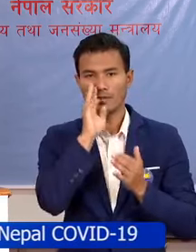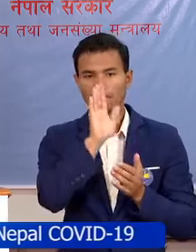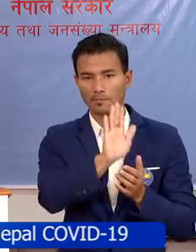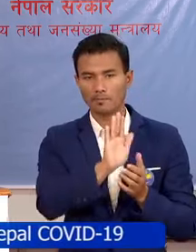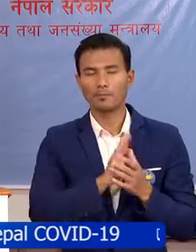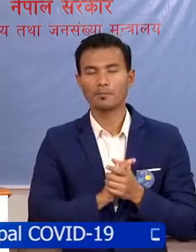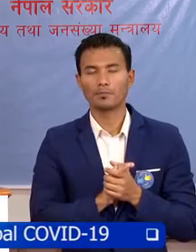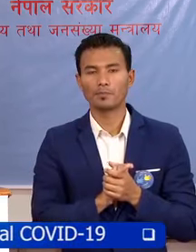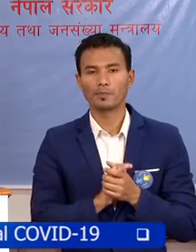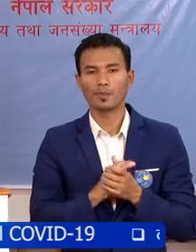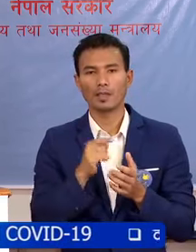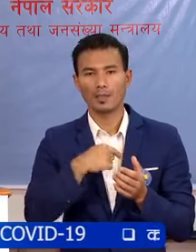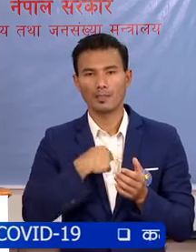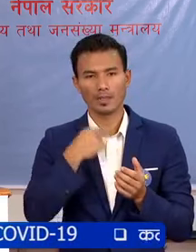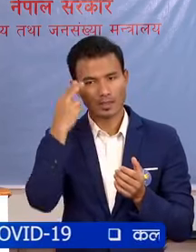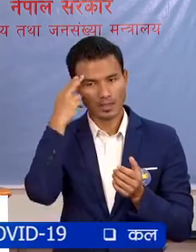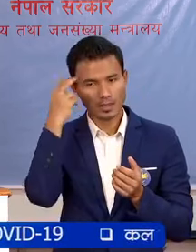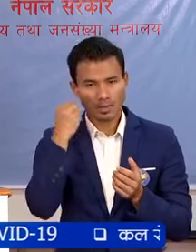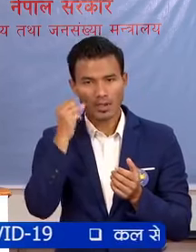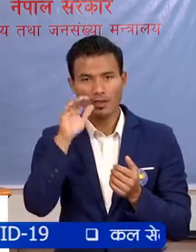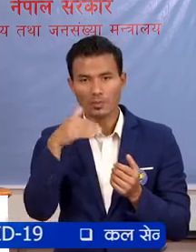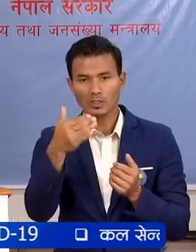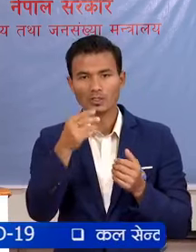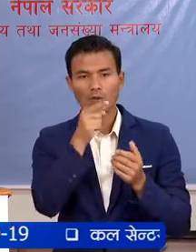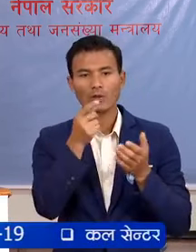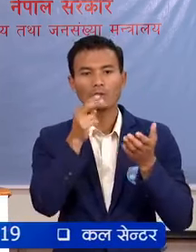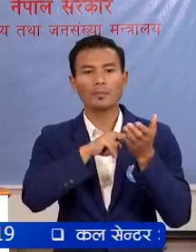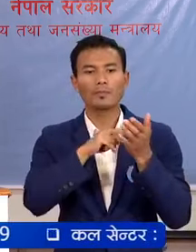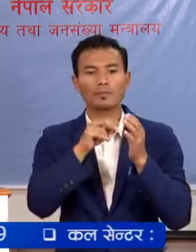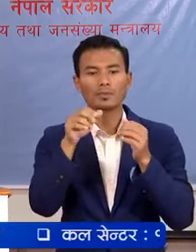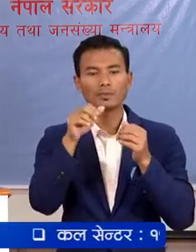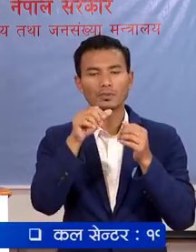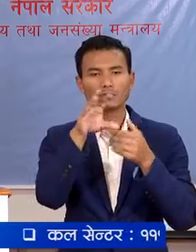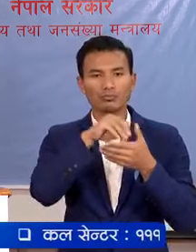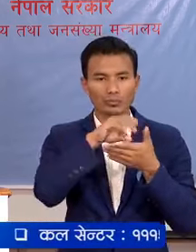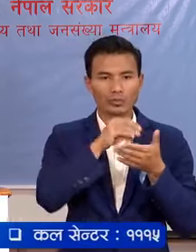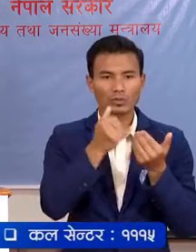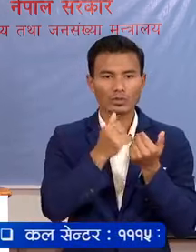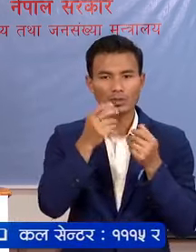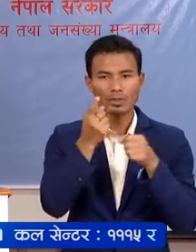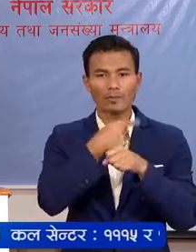वहां अमिले थाप आया पची आमिले कंट्राक्टेशिंग गाया पची वहां बिर्गंद मां